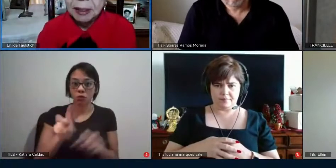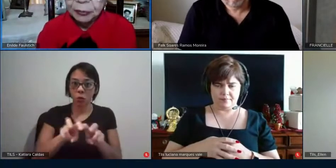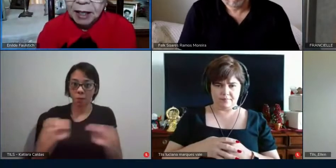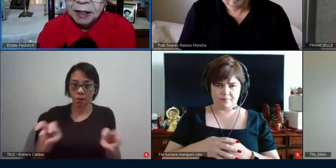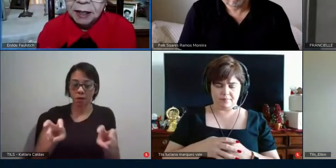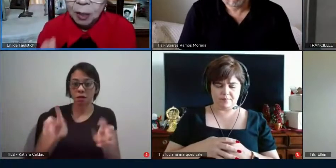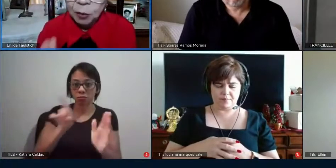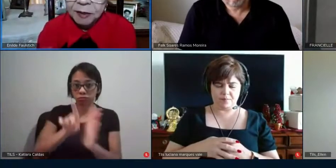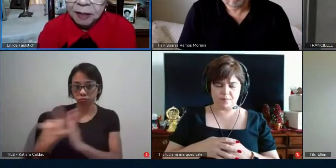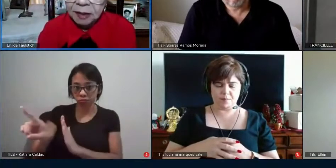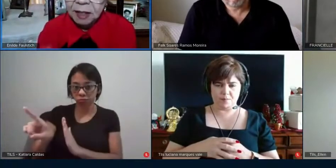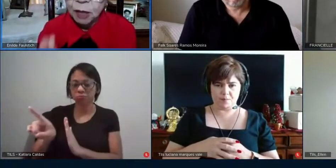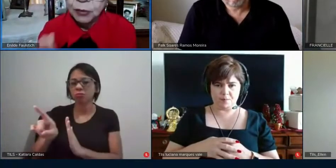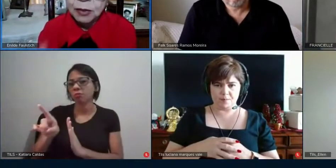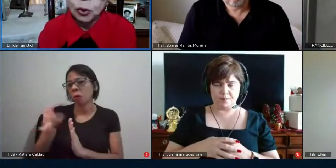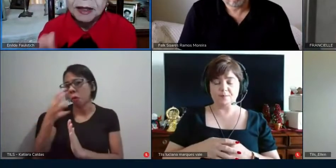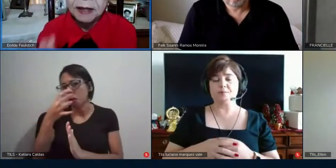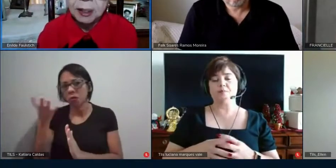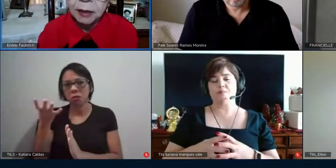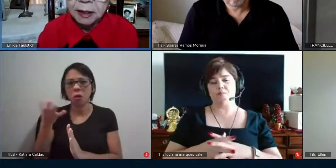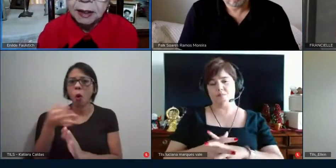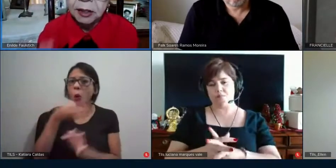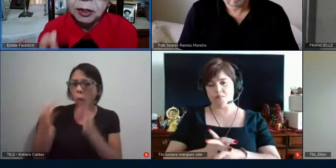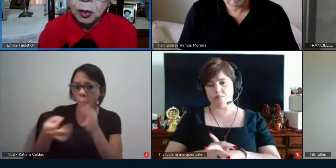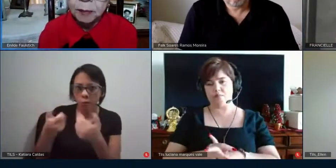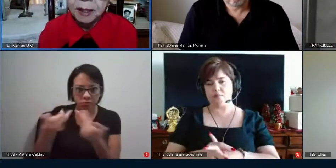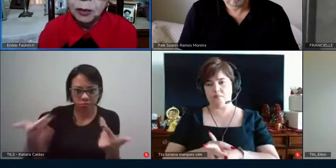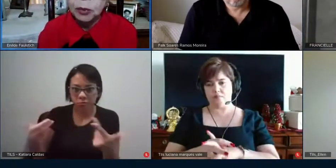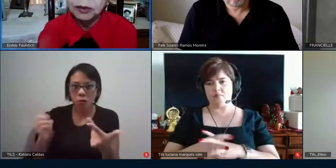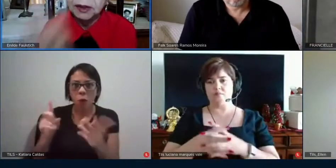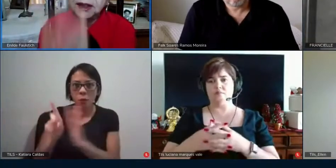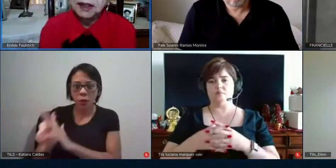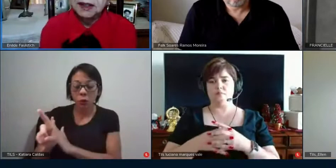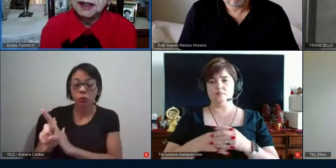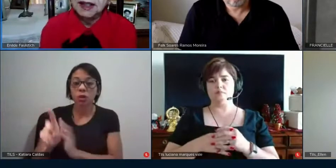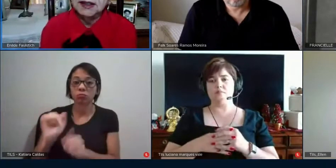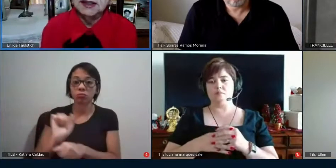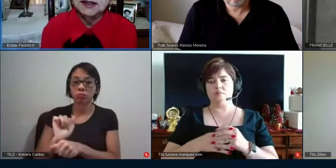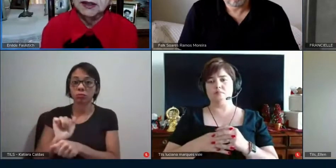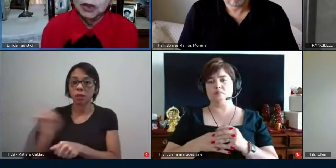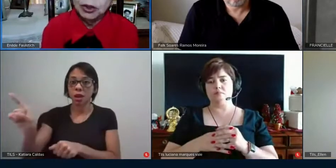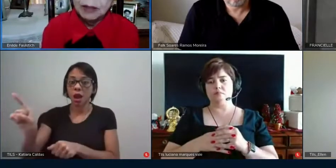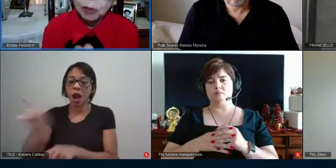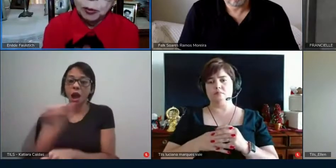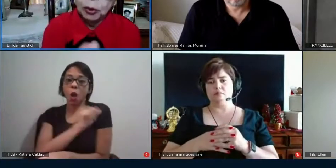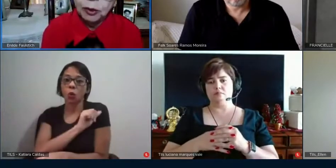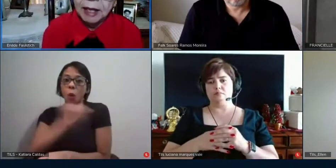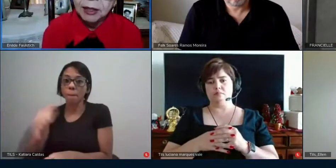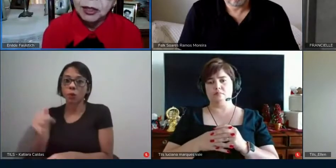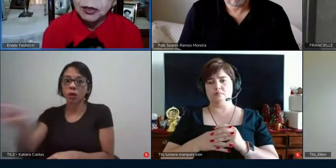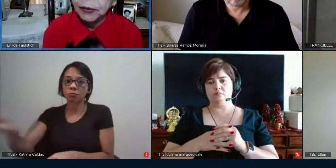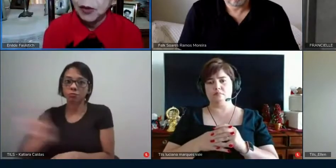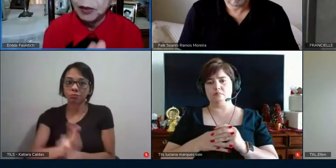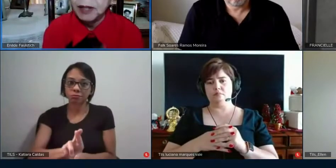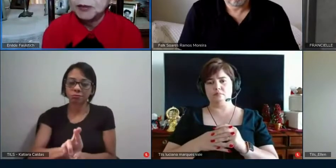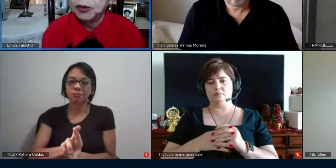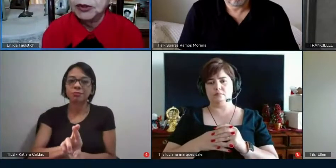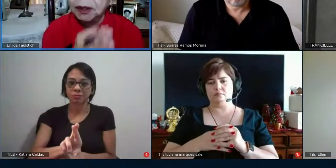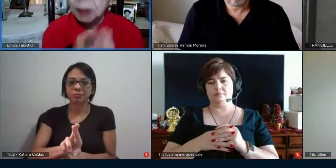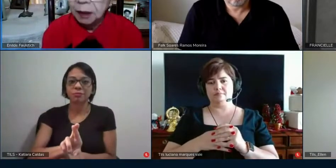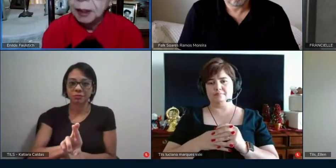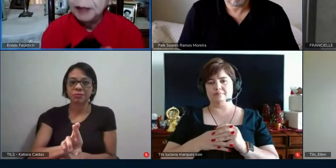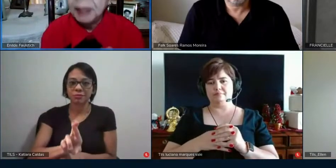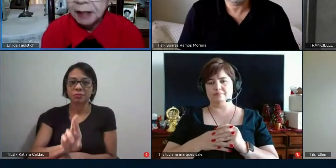banca faz a observação, faz o comentário, a crítica ou a pergunta e nós damos a oportunidade de o Falk